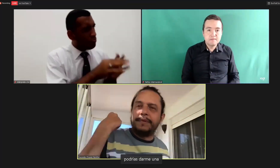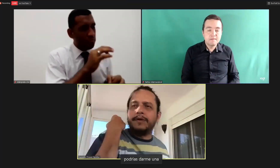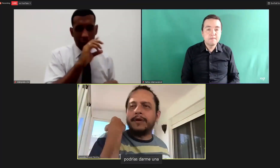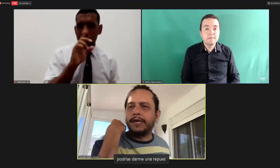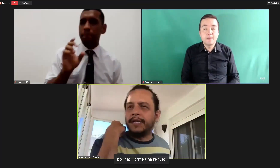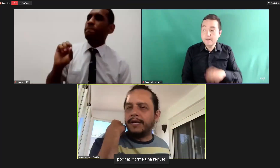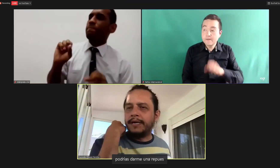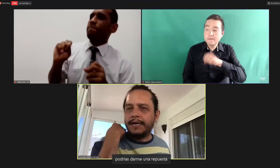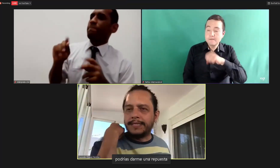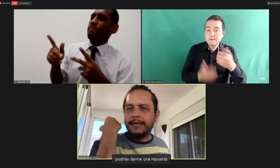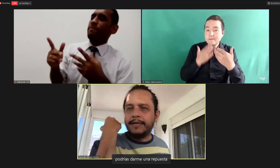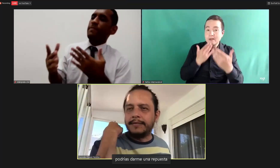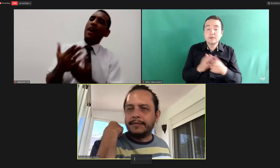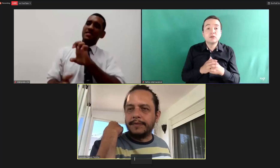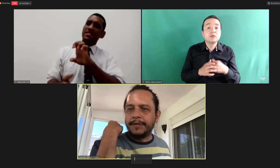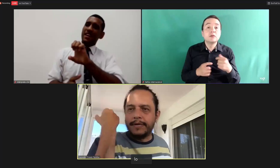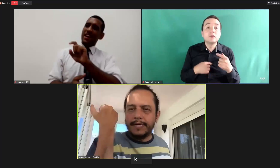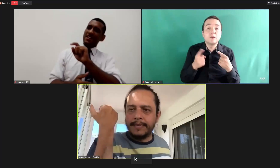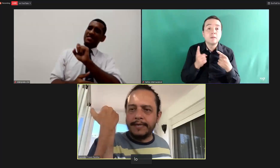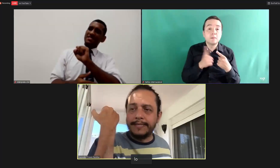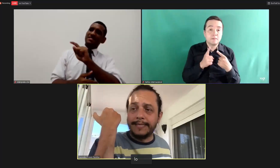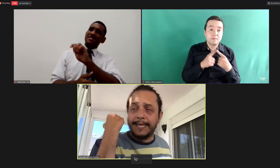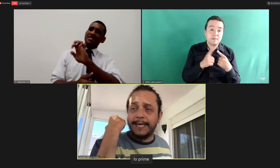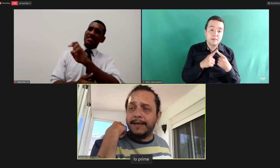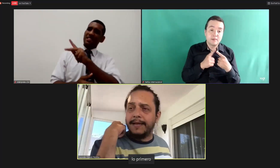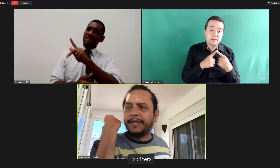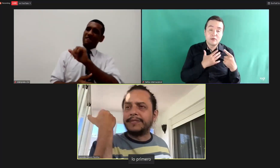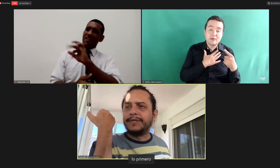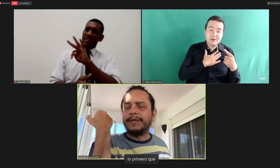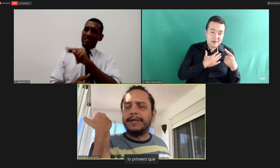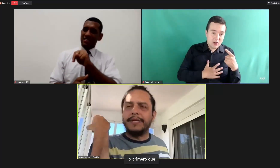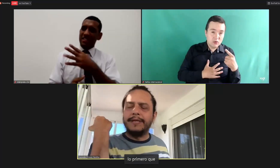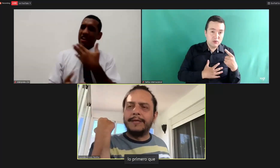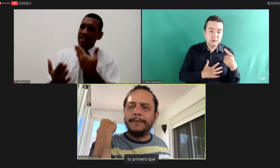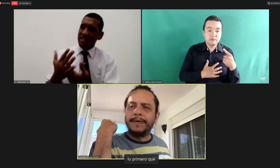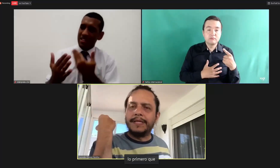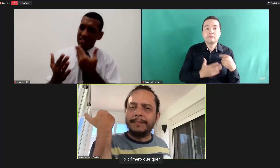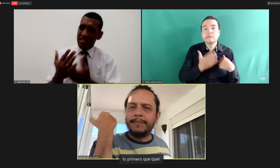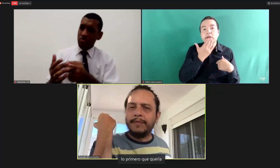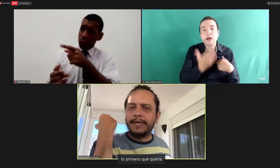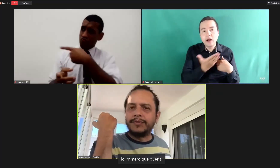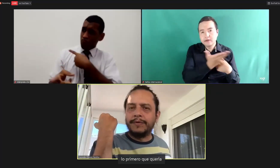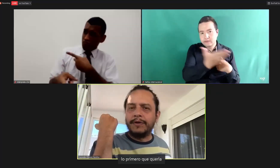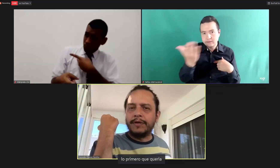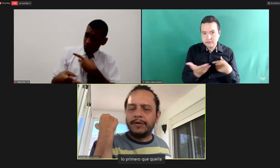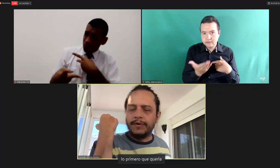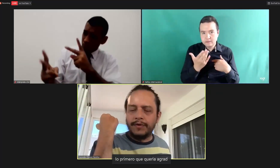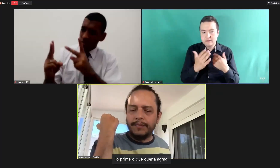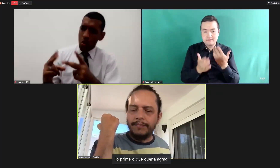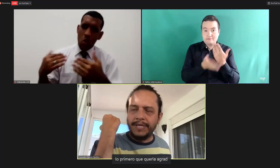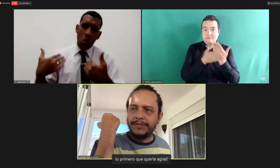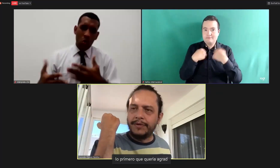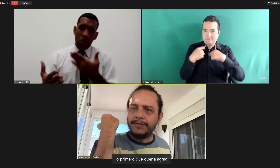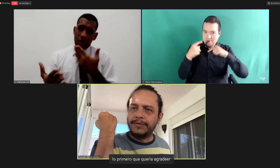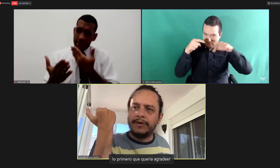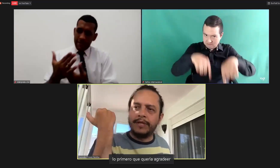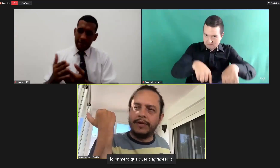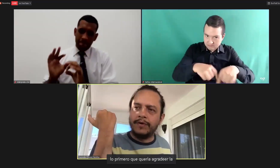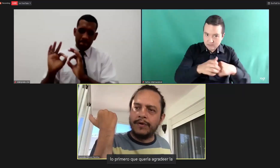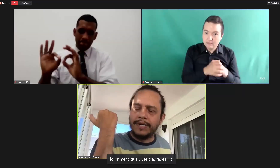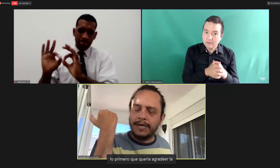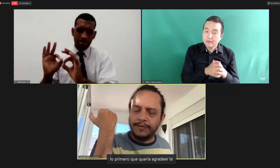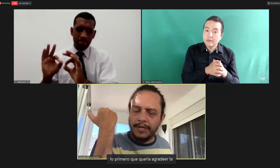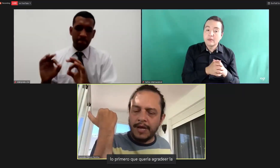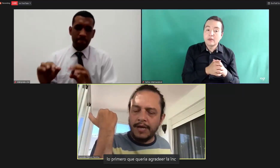Bueno, lo primero que quería hacer es agradecerles la invitación y también volver sobre lo que dijo Vinicius y lo